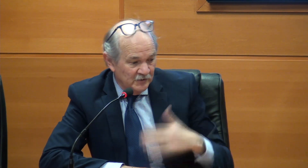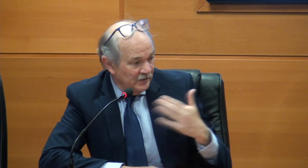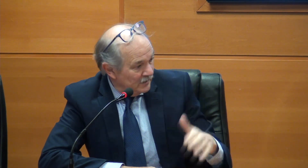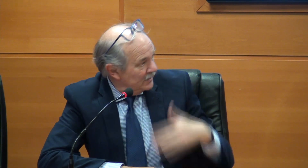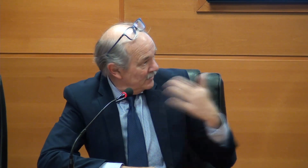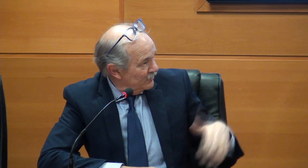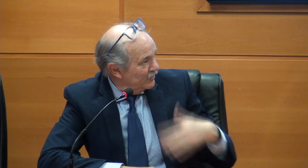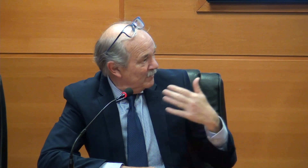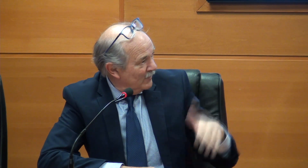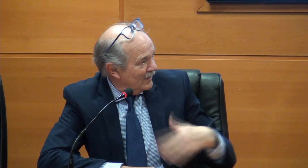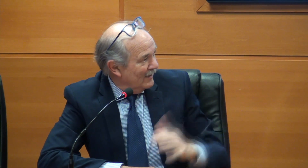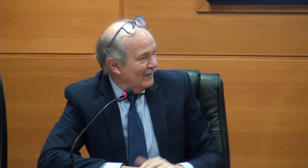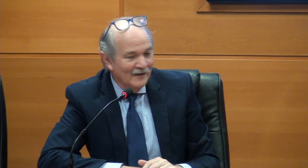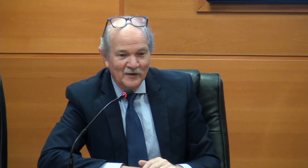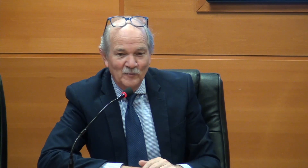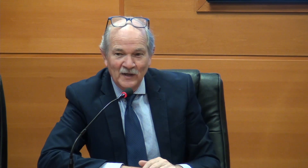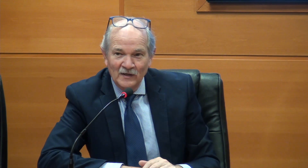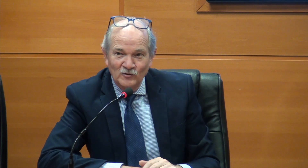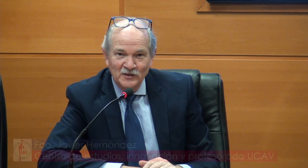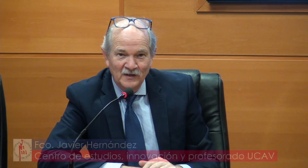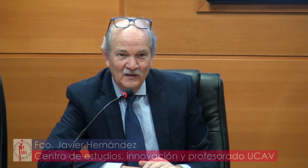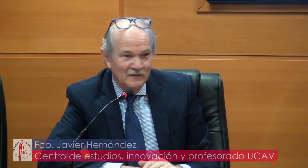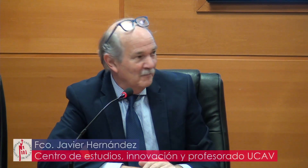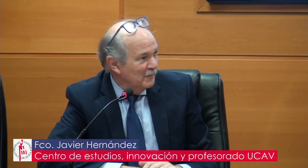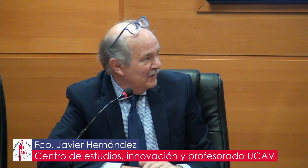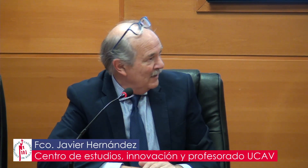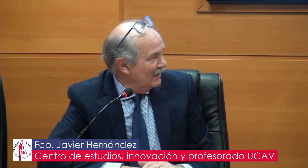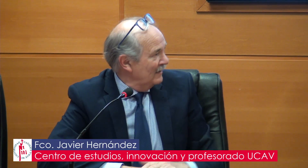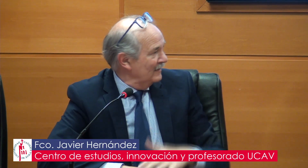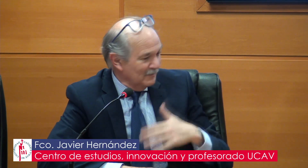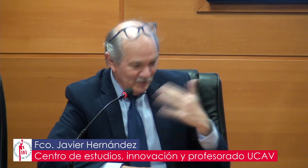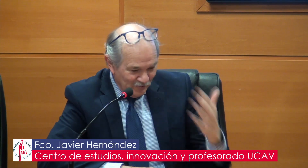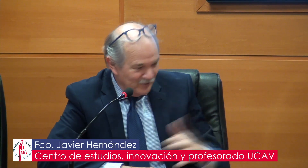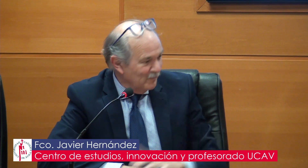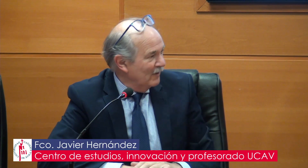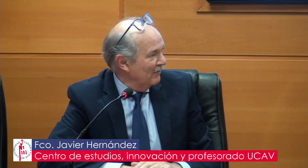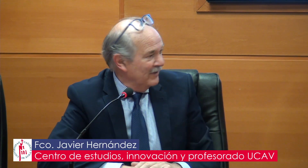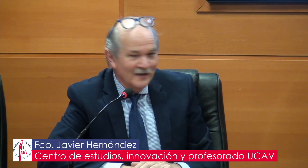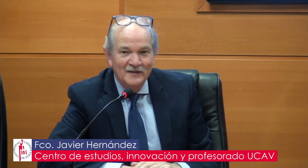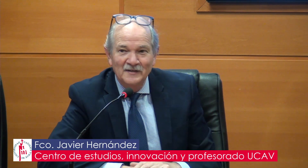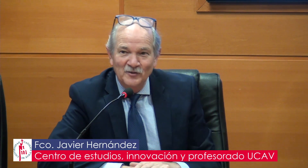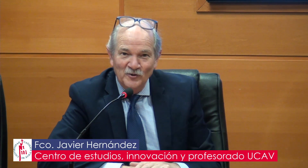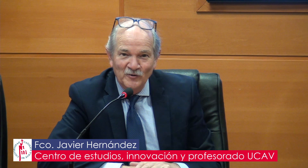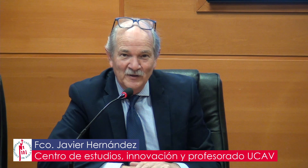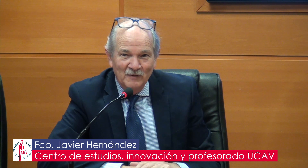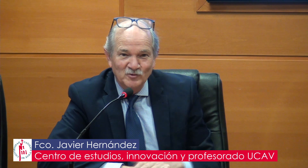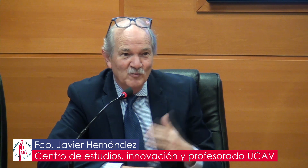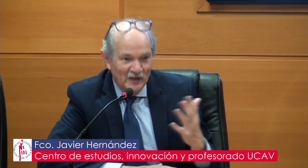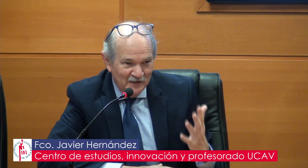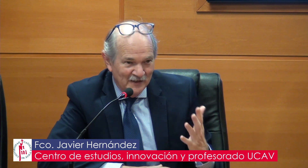ayer sí que nos dio tiempo a recuperar cosas del primer nivel también nos dio tiempo a avanzar y yo creo que vamos en buena línea